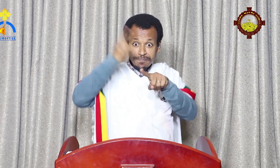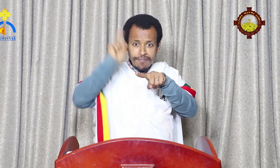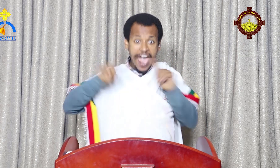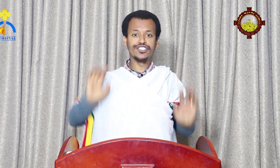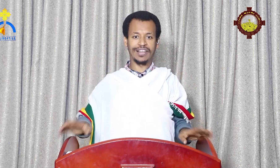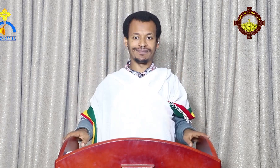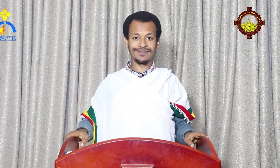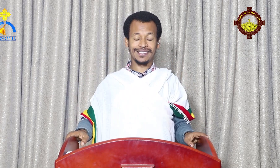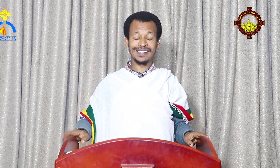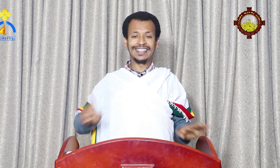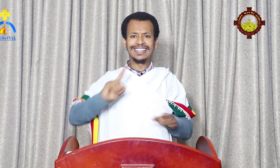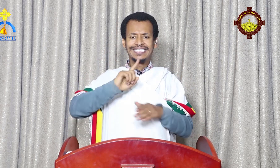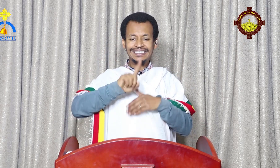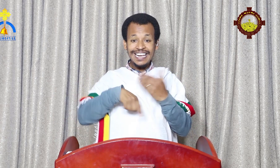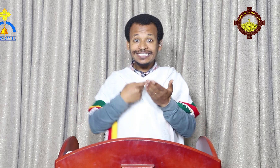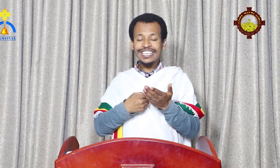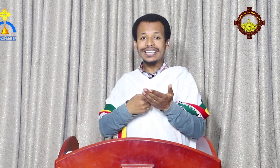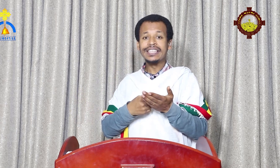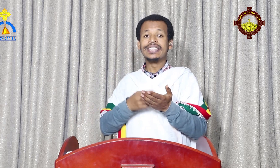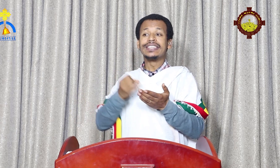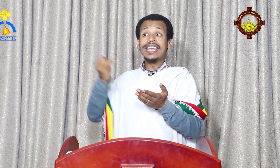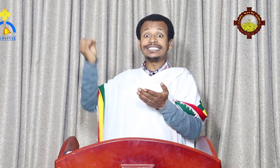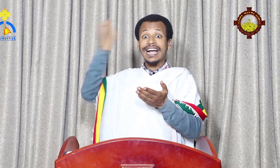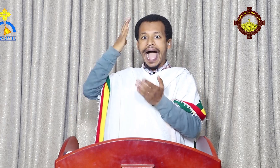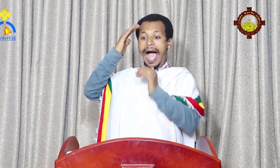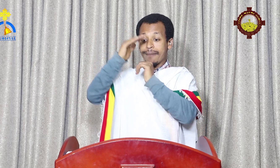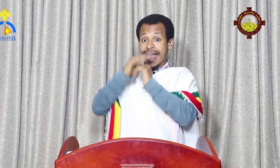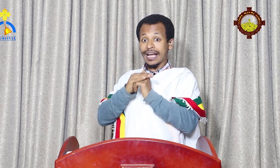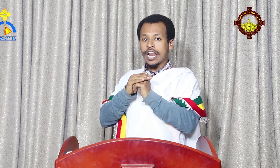መውሰድም አይቻልም። ስለዚህ የሰጋ አምላክ